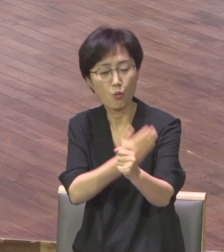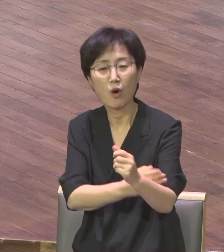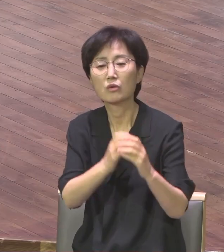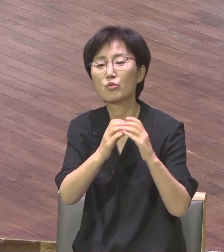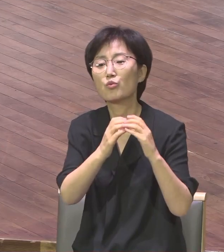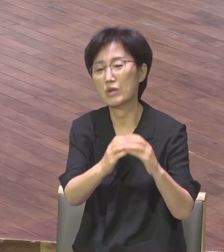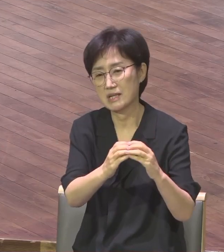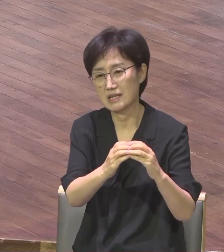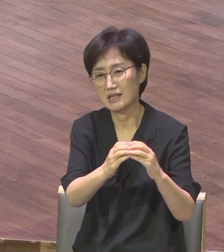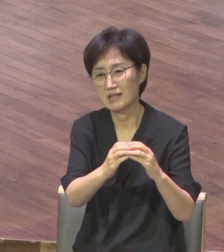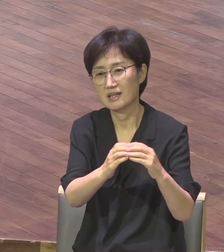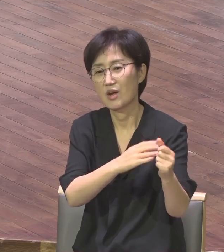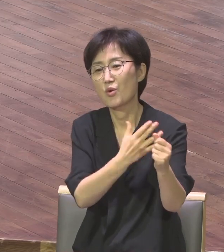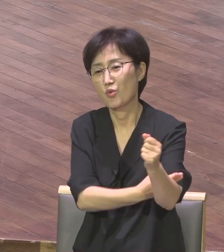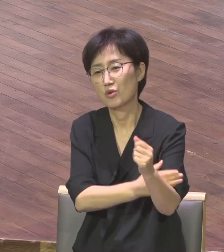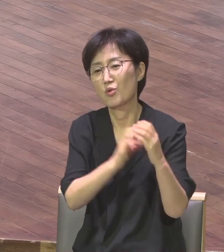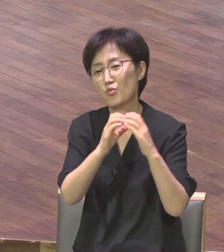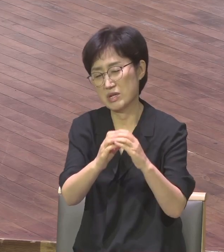말씀하고 있습니다.